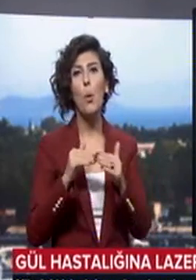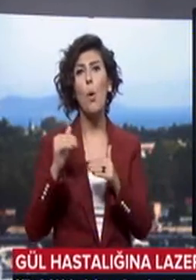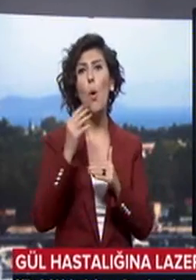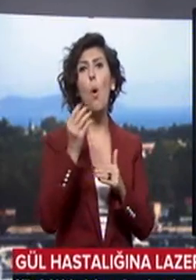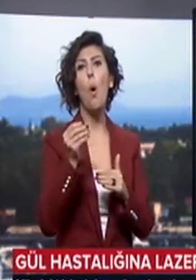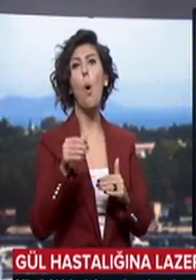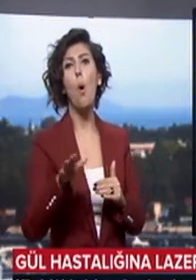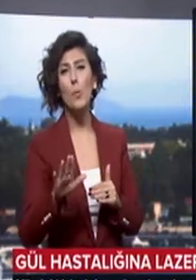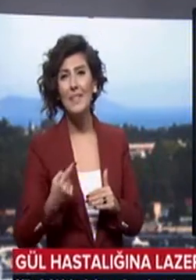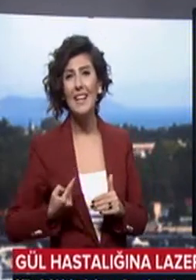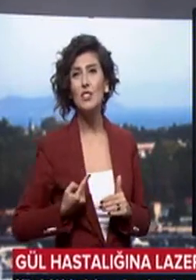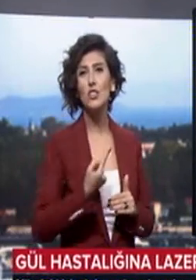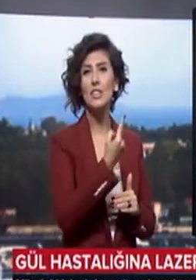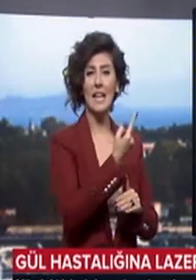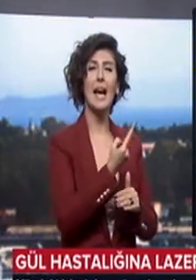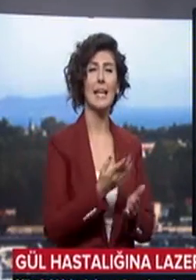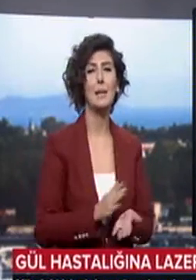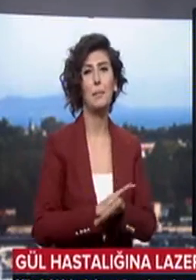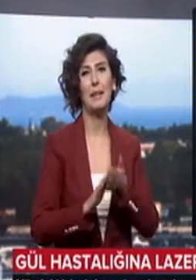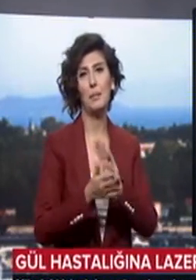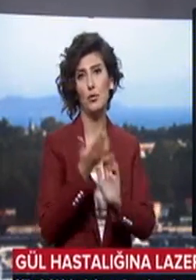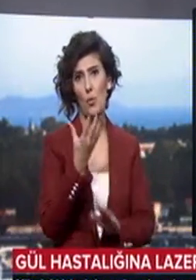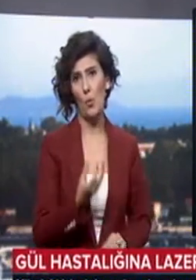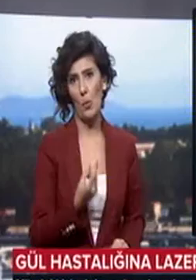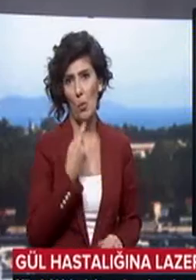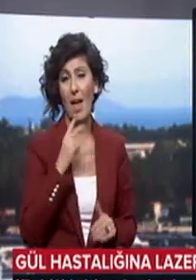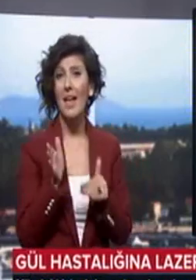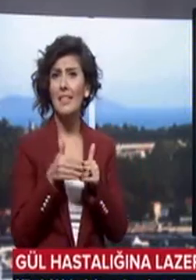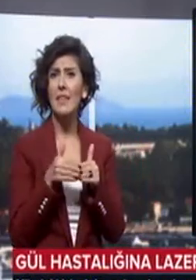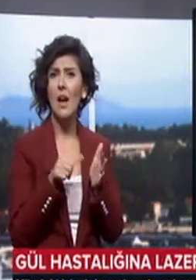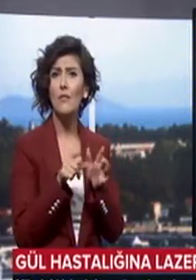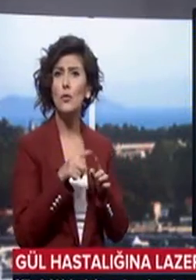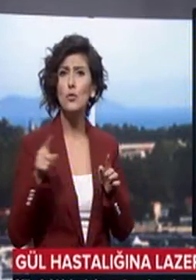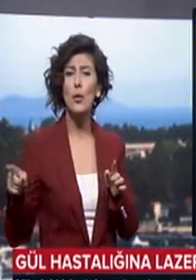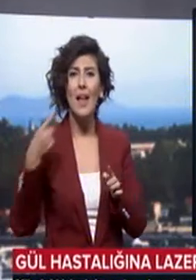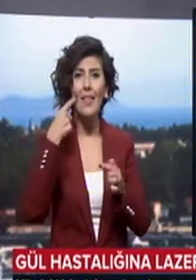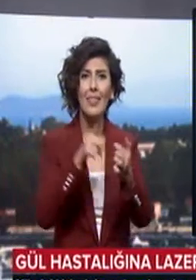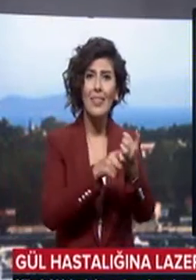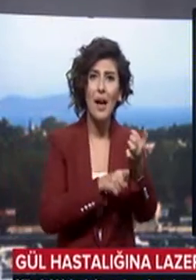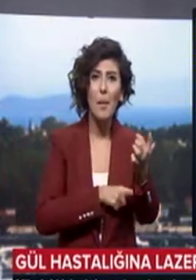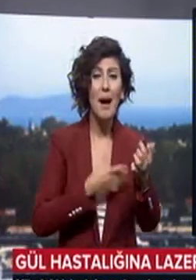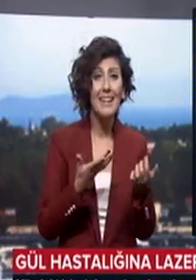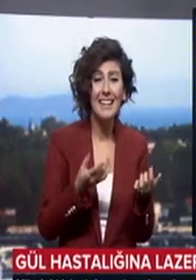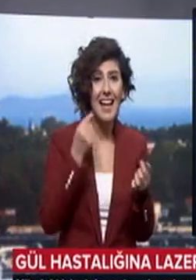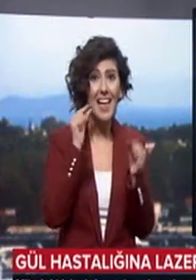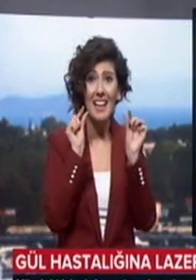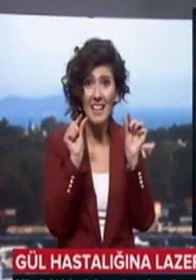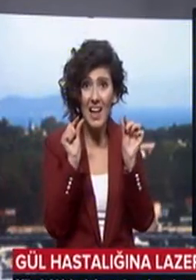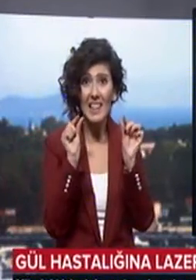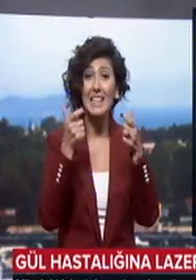bu şikayetlerini ortadan da kaldırmış oluyoruz. Tedavinin süresi damarın cinsi, kalınlığı ve yerleşim yerine göre değişiyor.